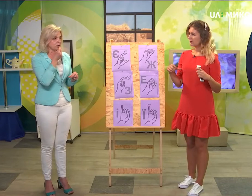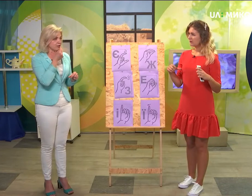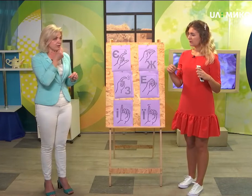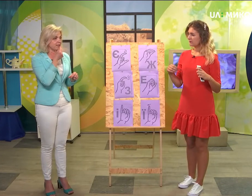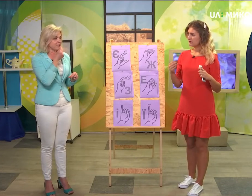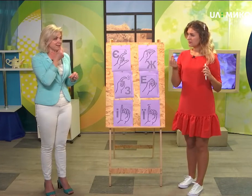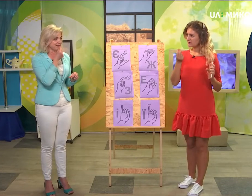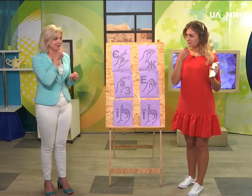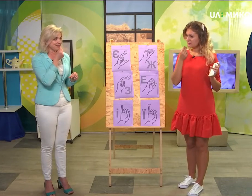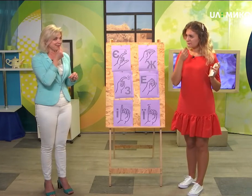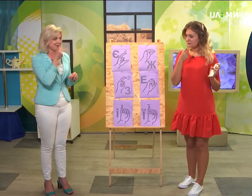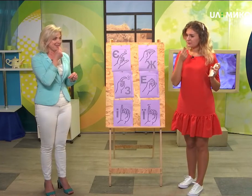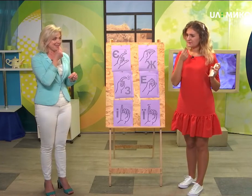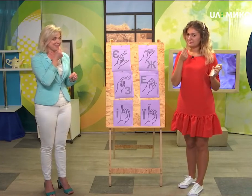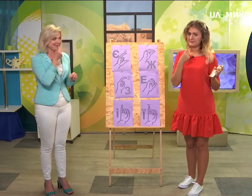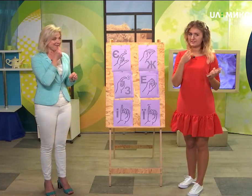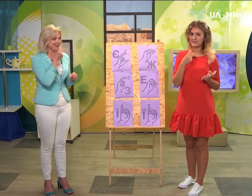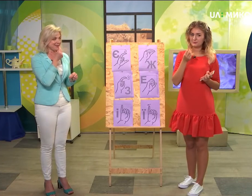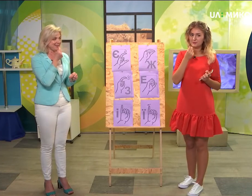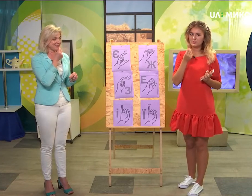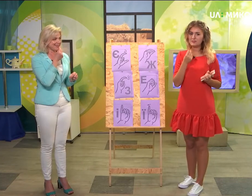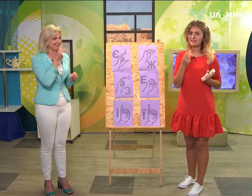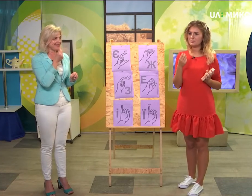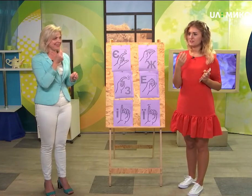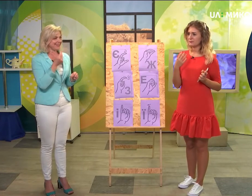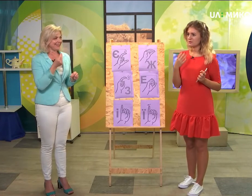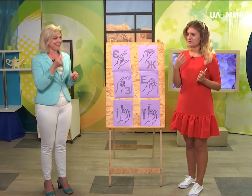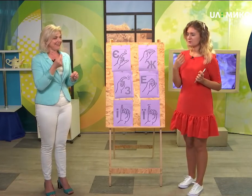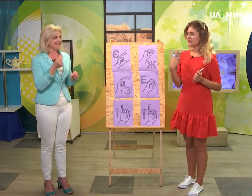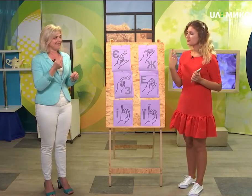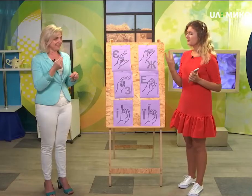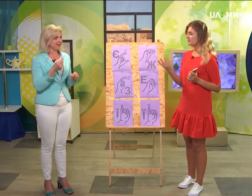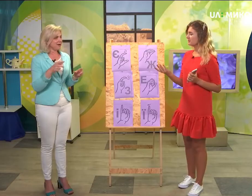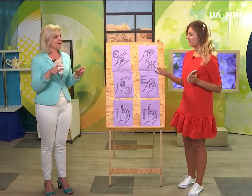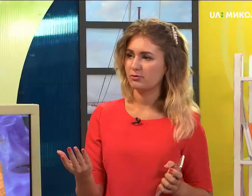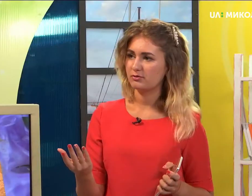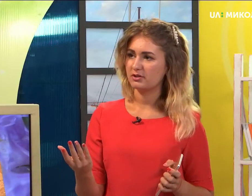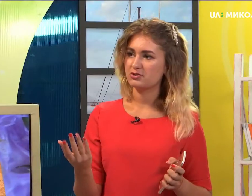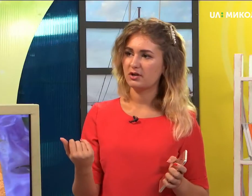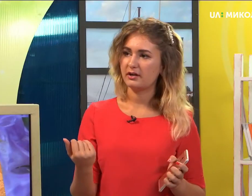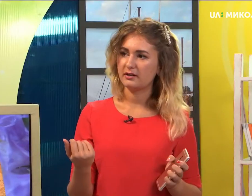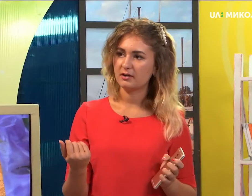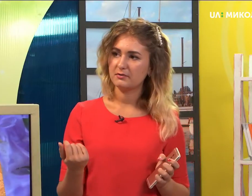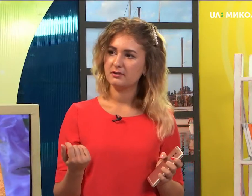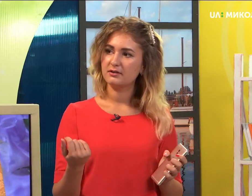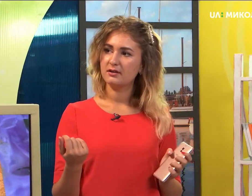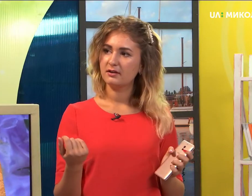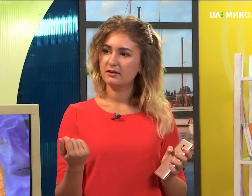продуктів їсти. Продуктів. Ну, я думаю, це дуже просто зрозуміти. Якщо, наприклад, аптеку магазин. Людина шукає. Аптека. Як?